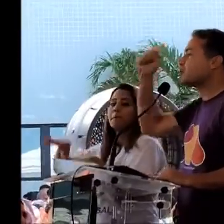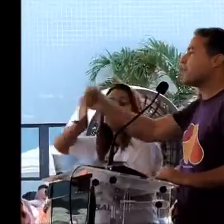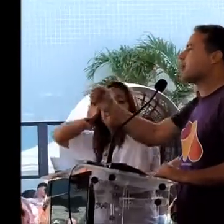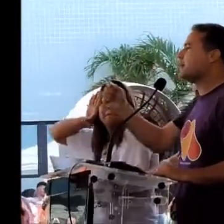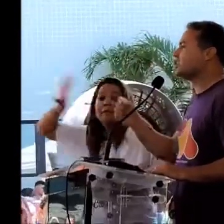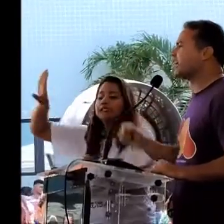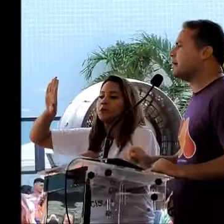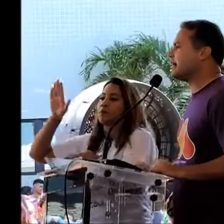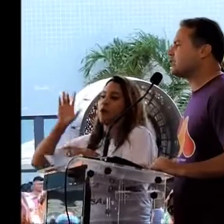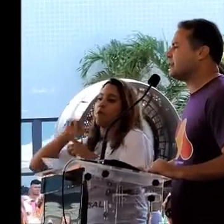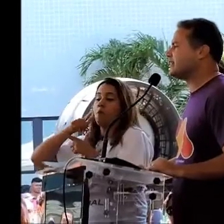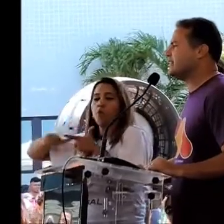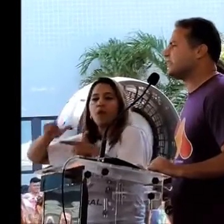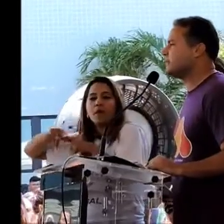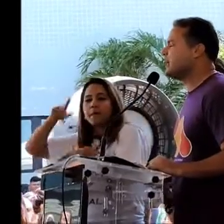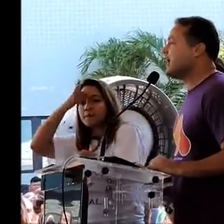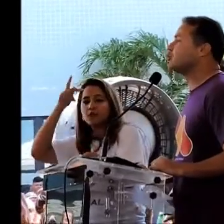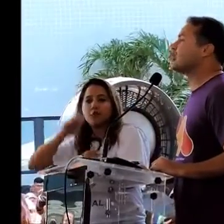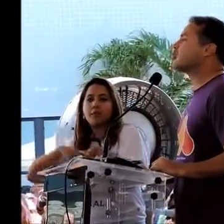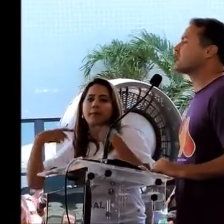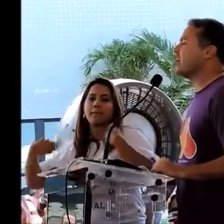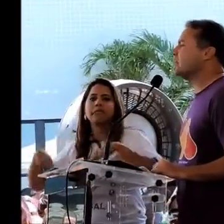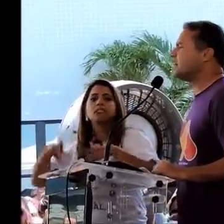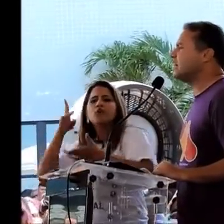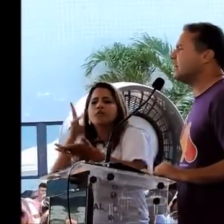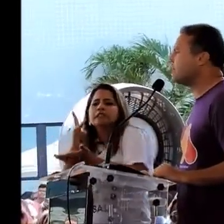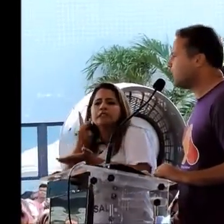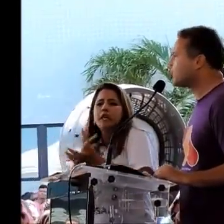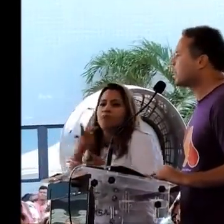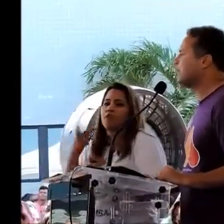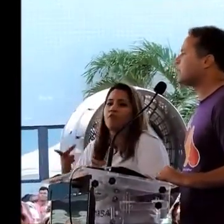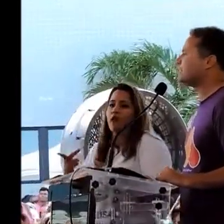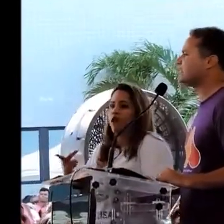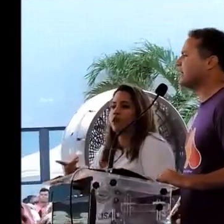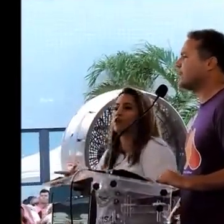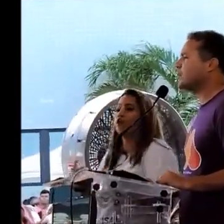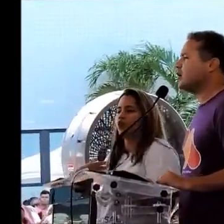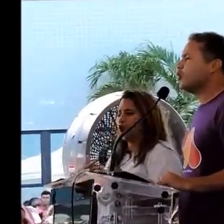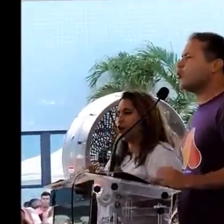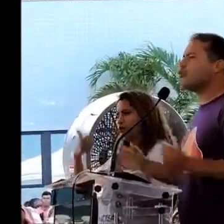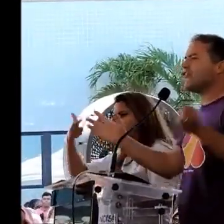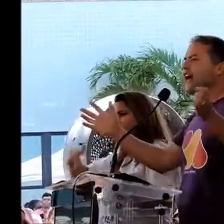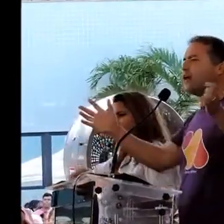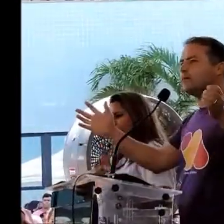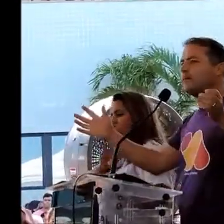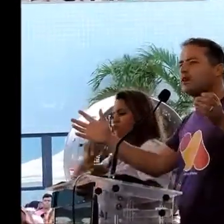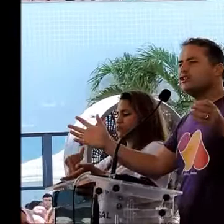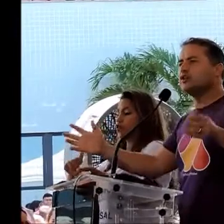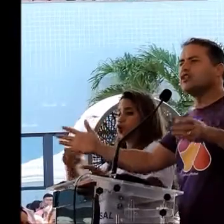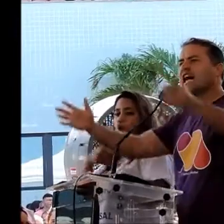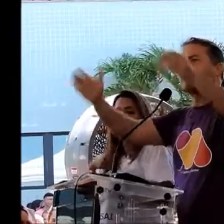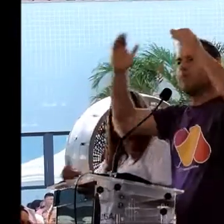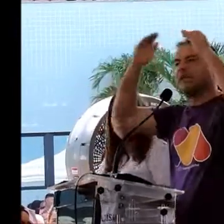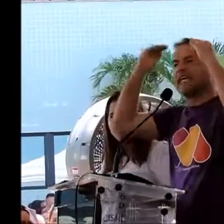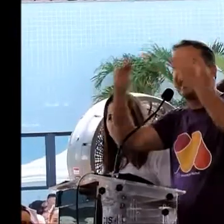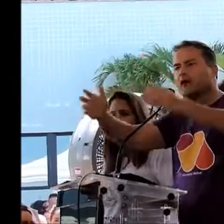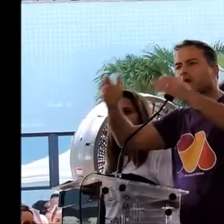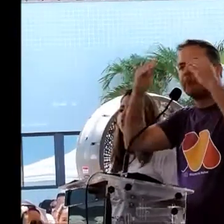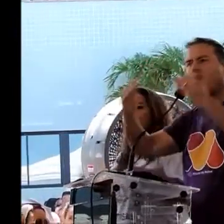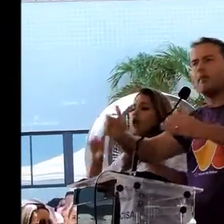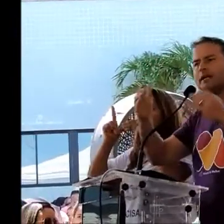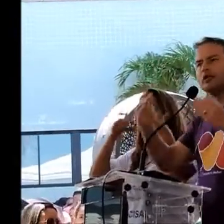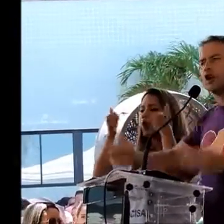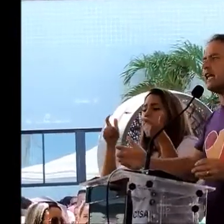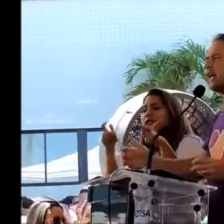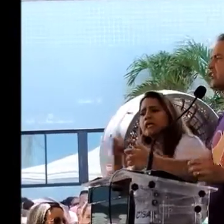sobretudo os problemas de quem mais precisa. Eu digo sempre e volto aqui para dizer, um governo de um estado